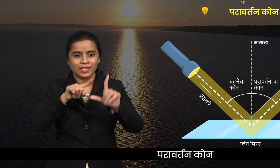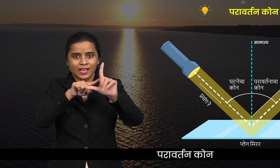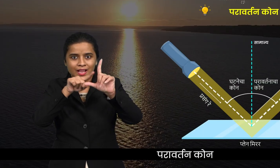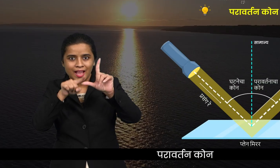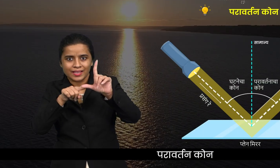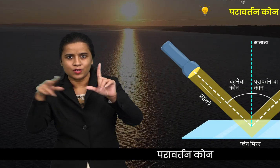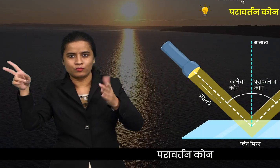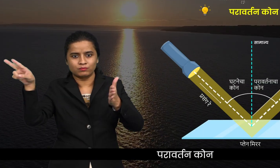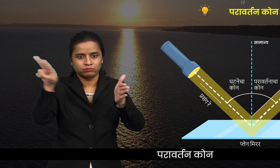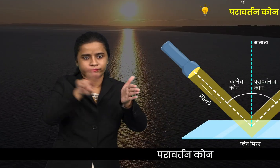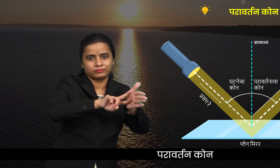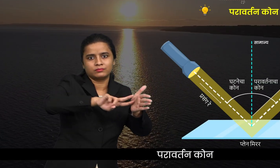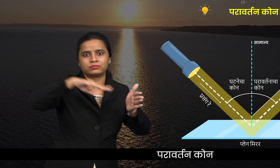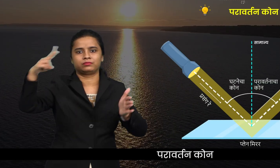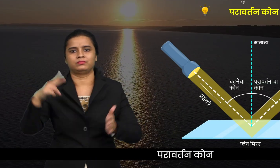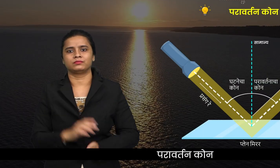परावर्तन कोन,